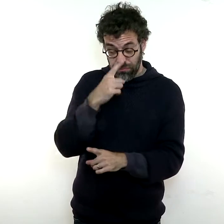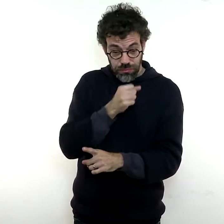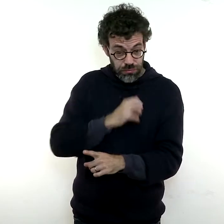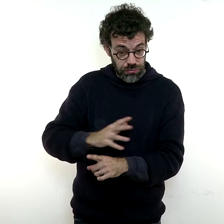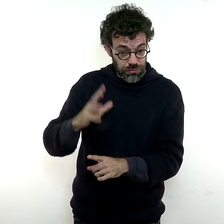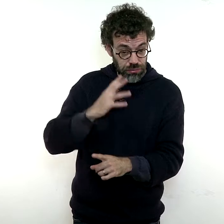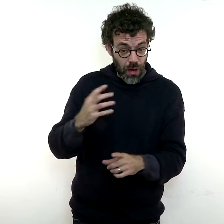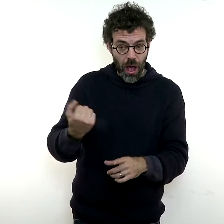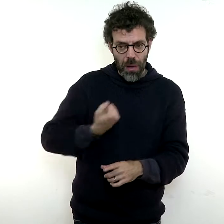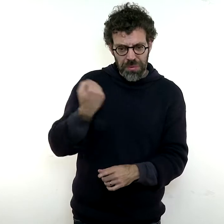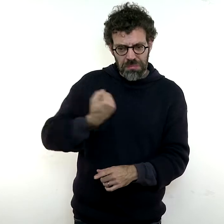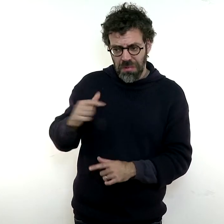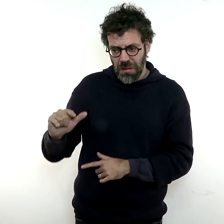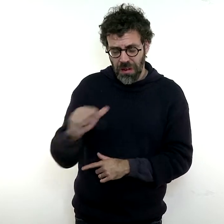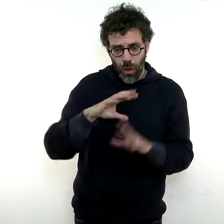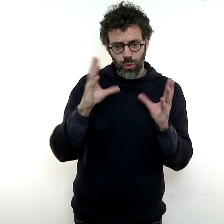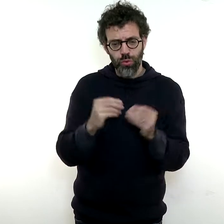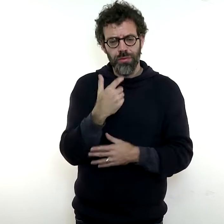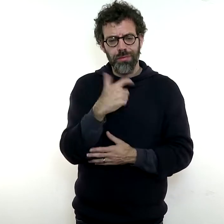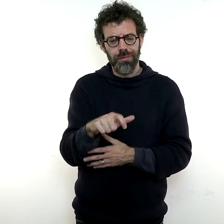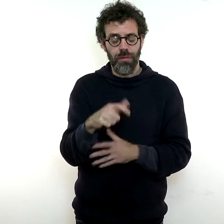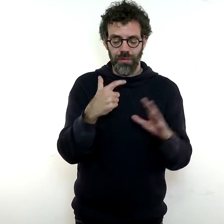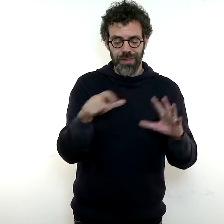pour un montant de 730 000 €.